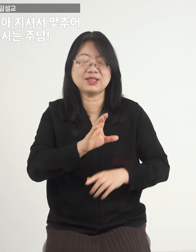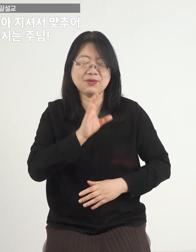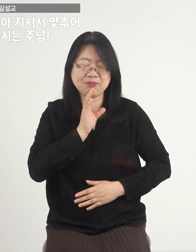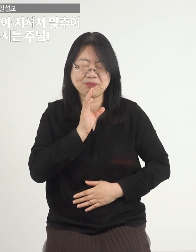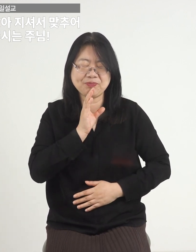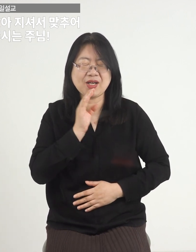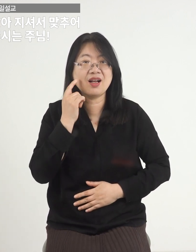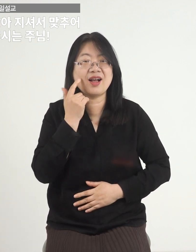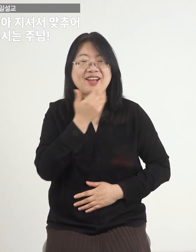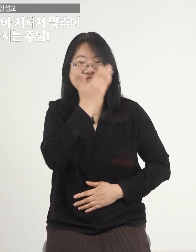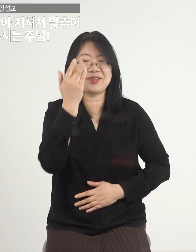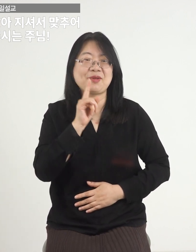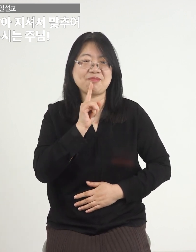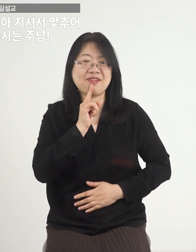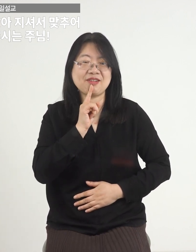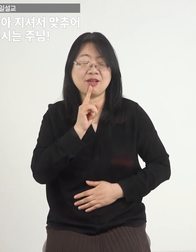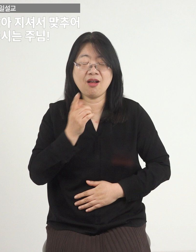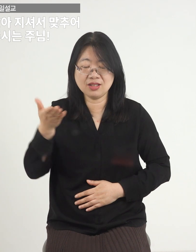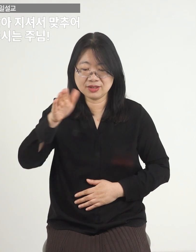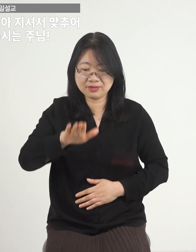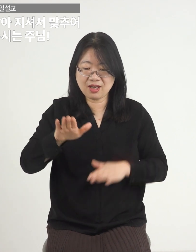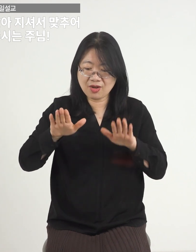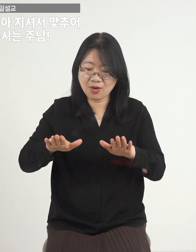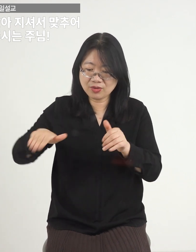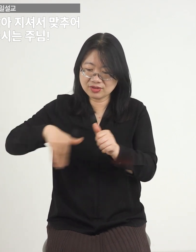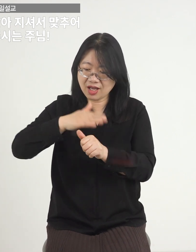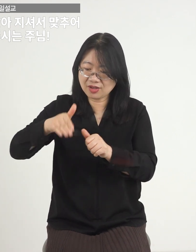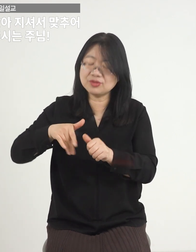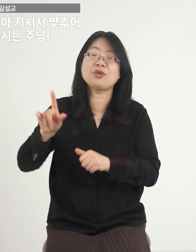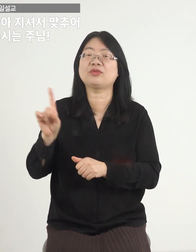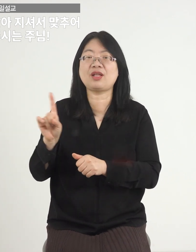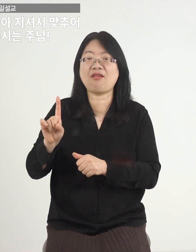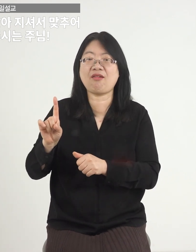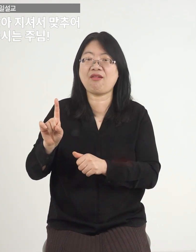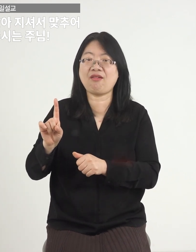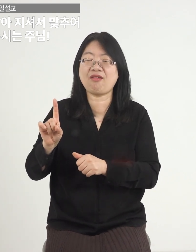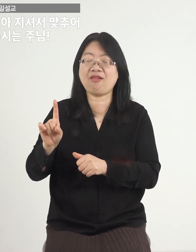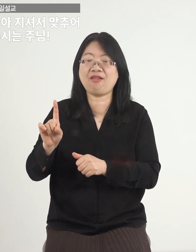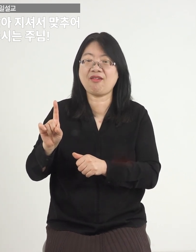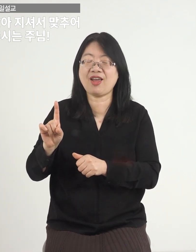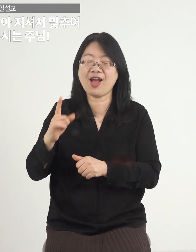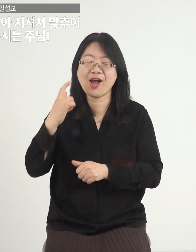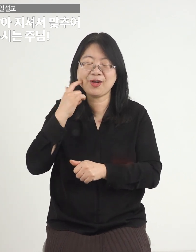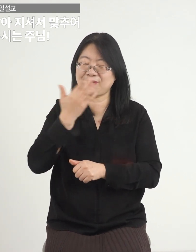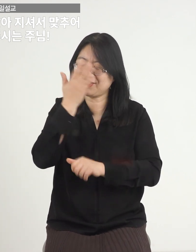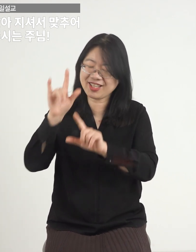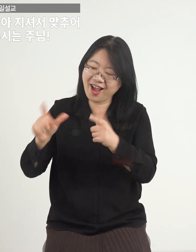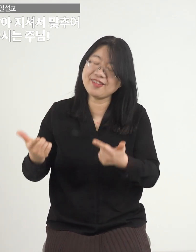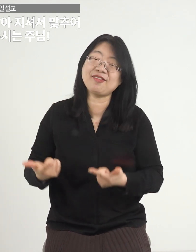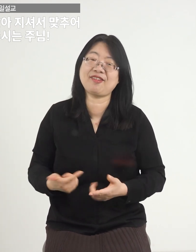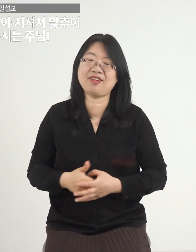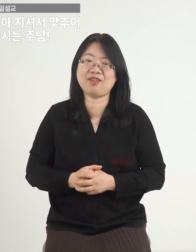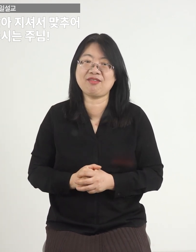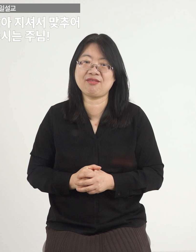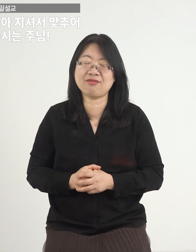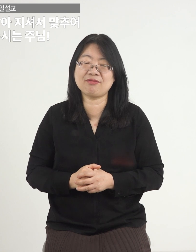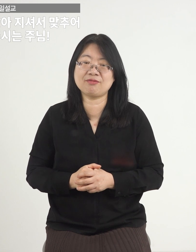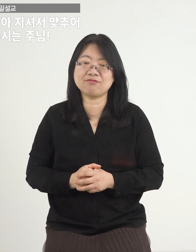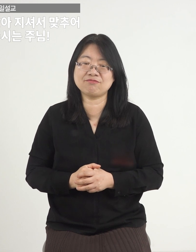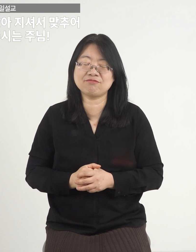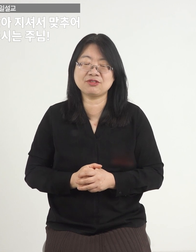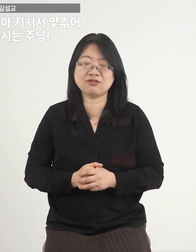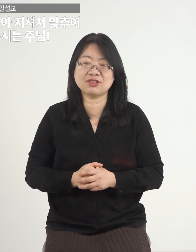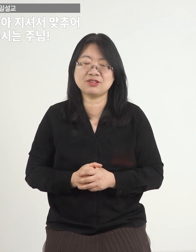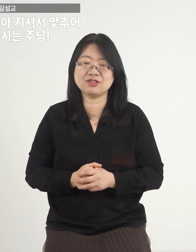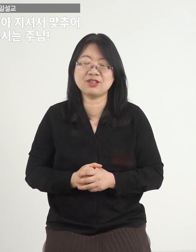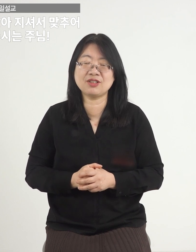근데 현실은 그렇습니까? 그렇지 못합니까? 그렇지 못한 거예요. 그러면 그